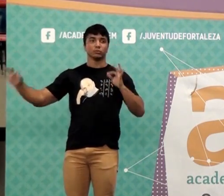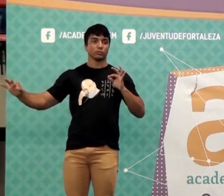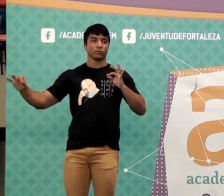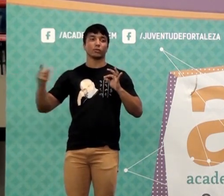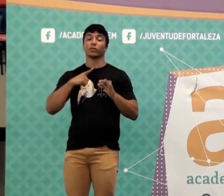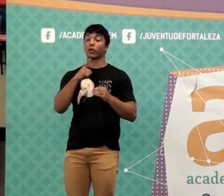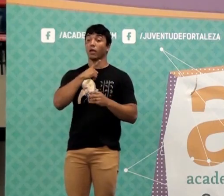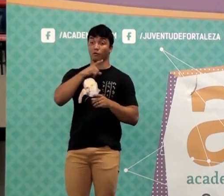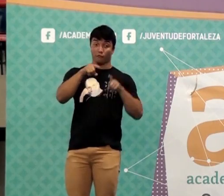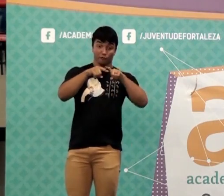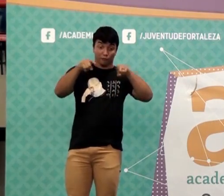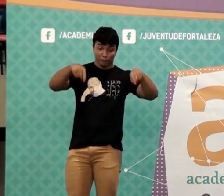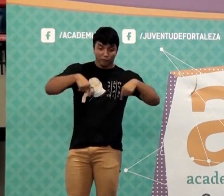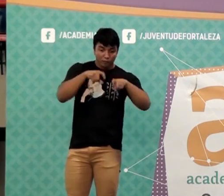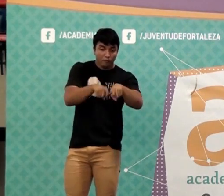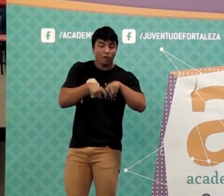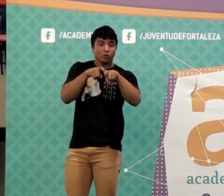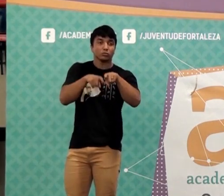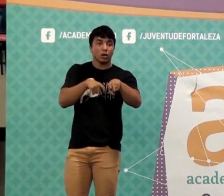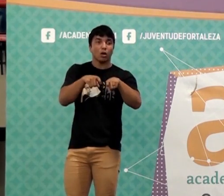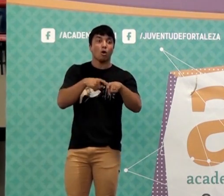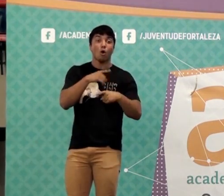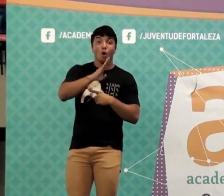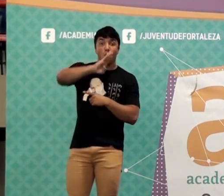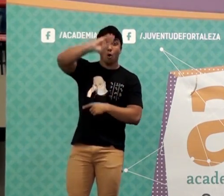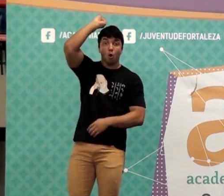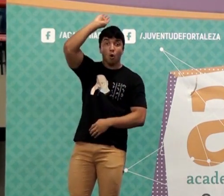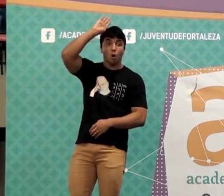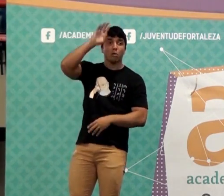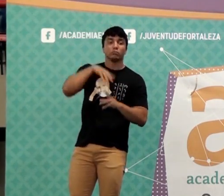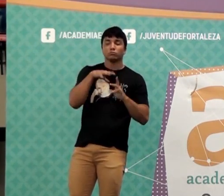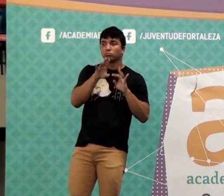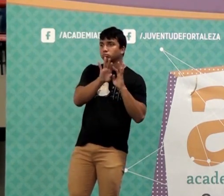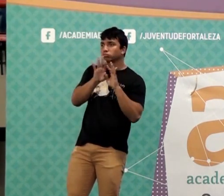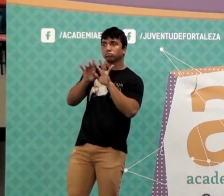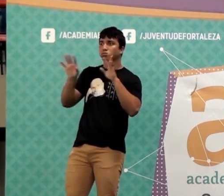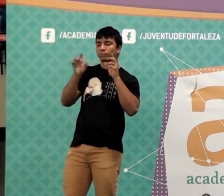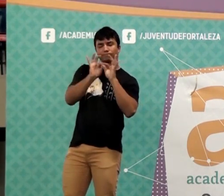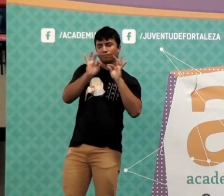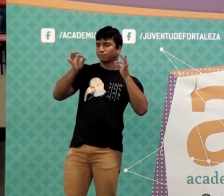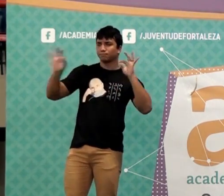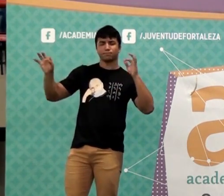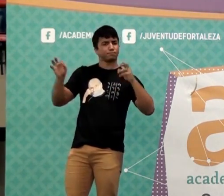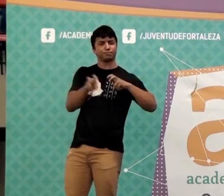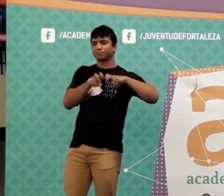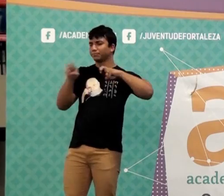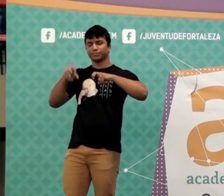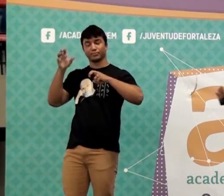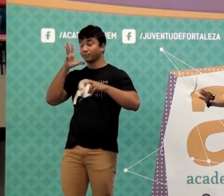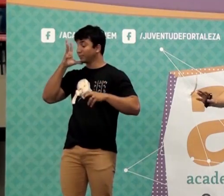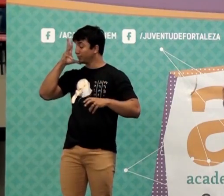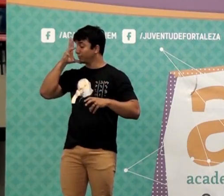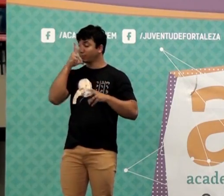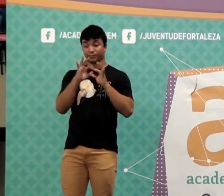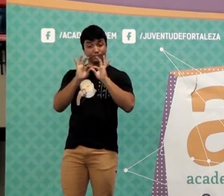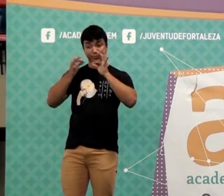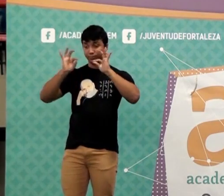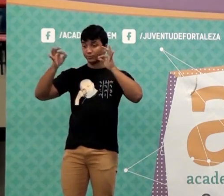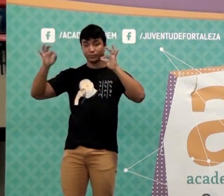eu vou fugir da Roma e vou para onde? Para o reino de tão distante. Longe de qualquer